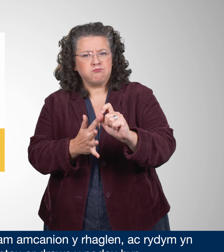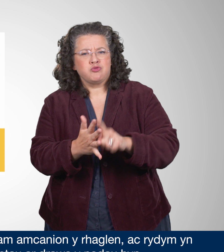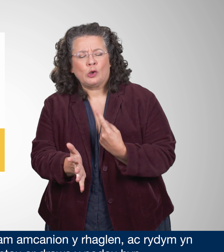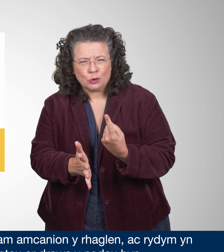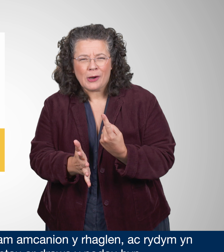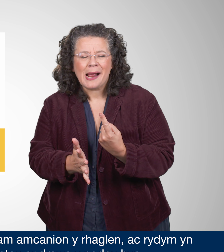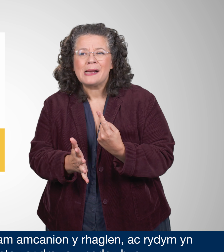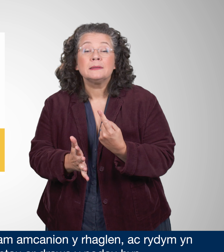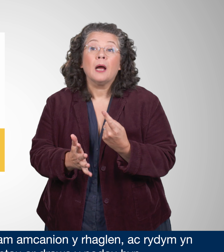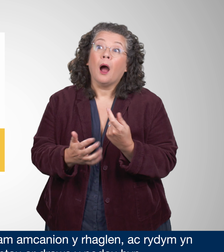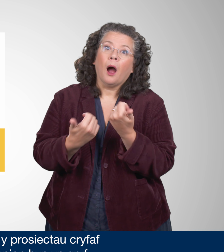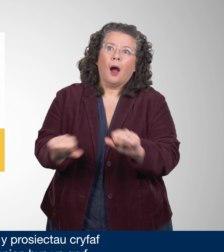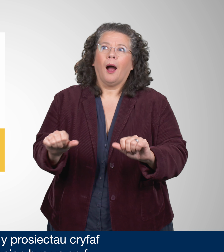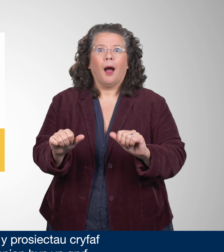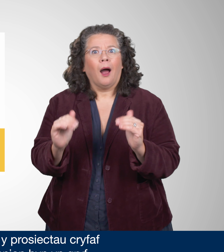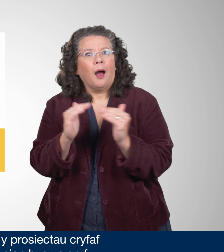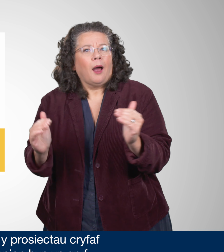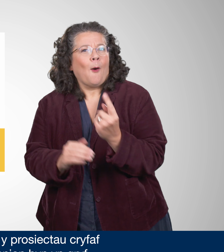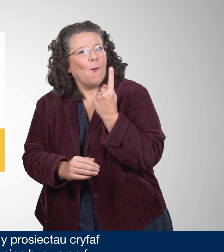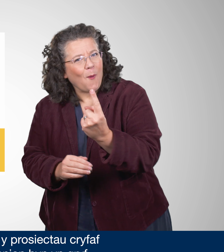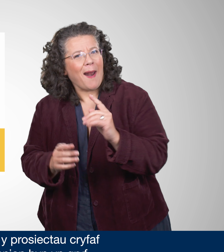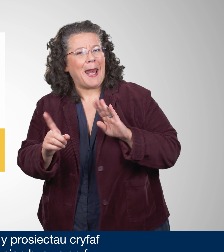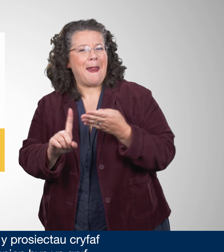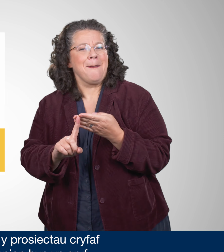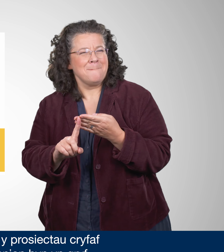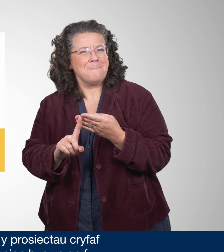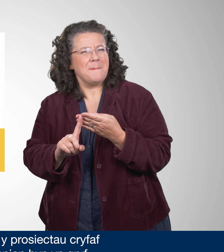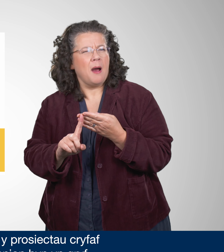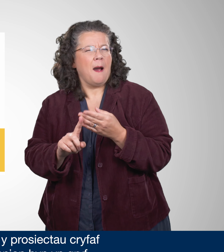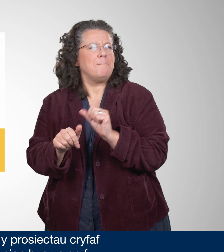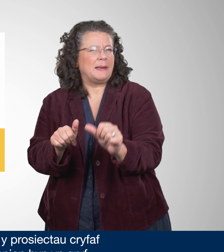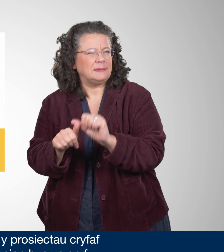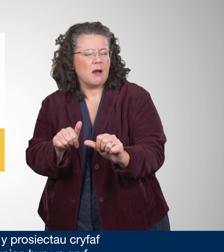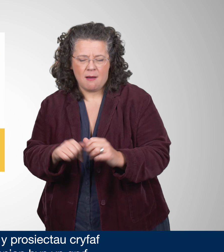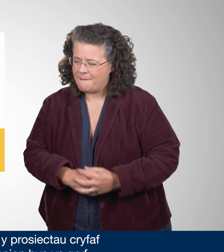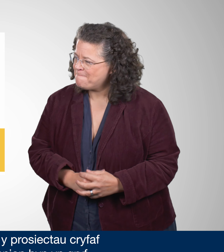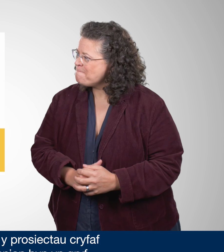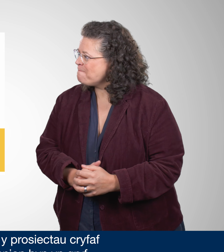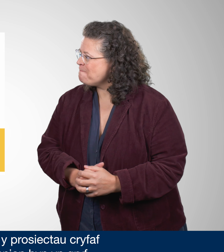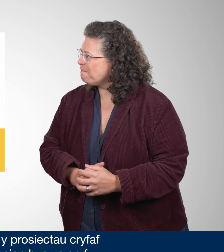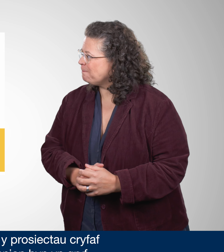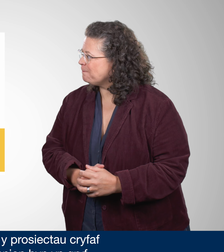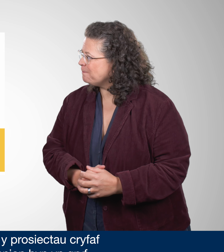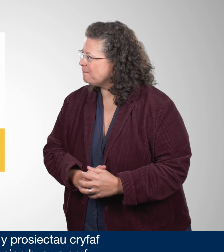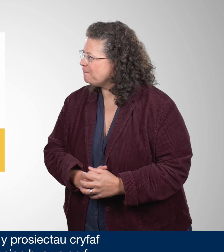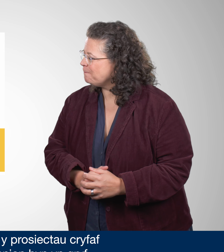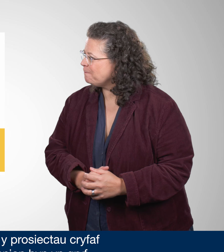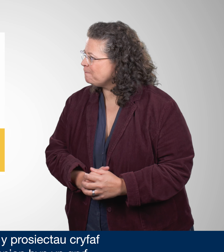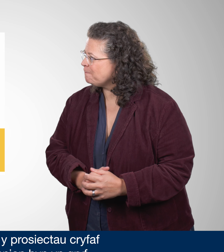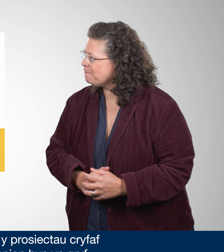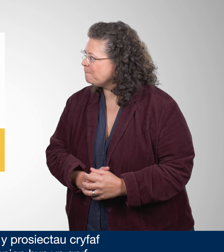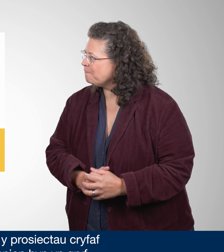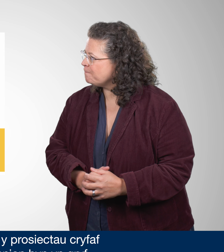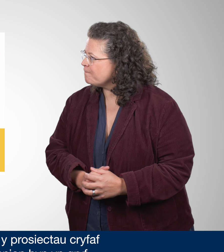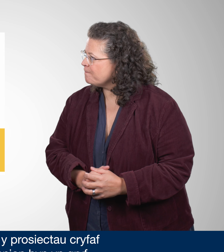hyn. Rydym yn credu y bydd y prosiectau cryfaf yn bodloni un o'r amcanion